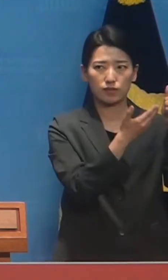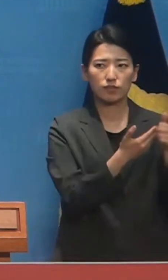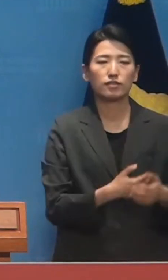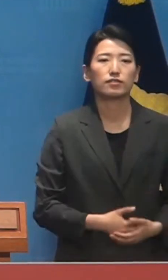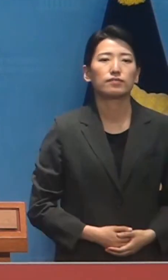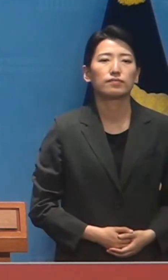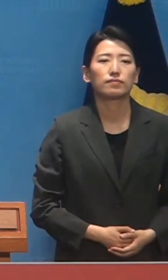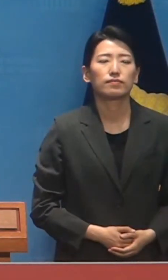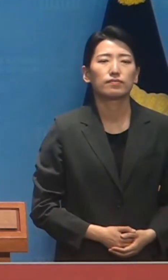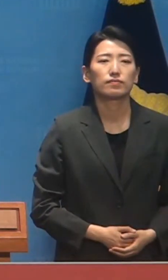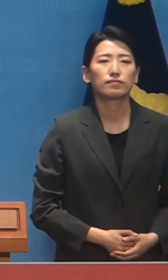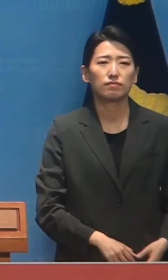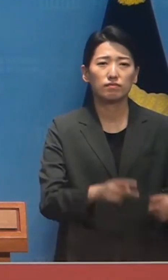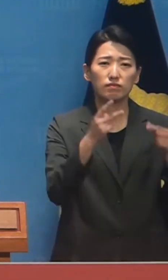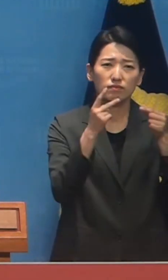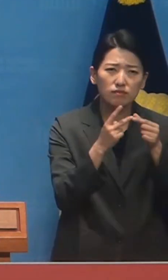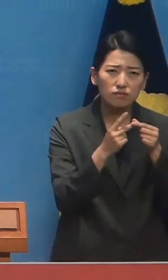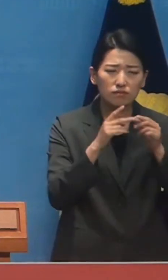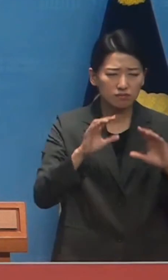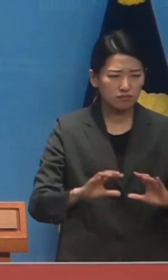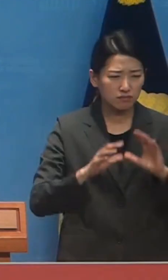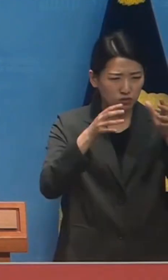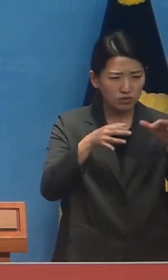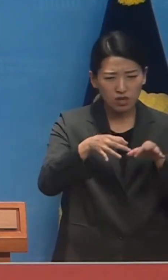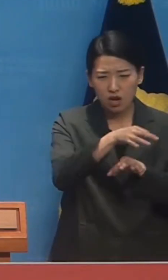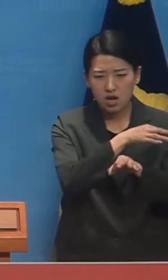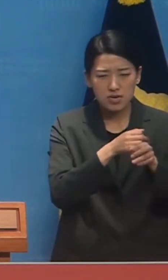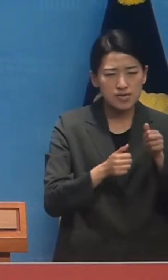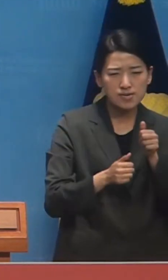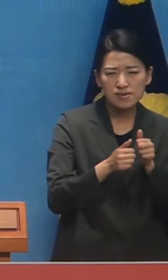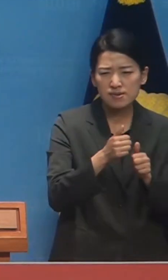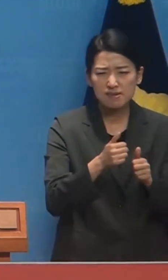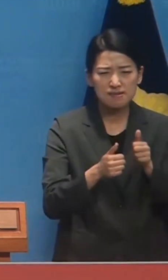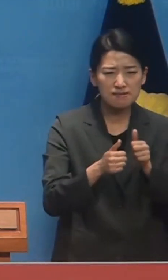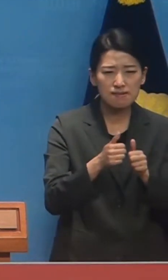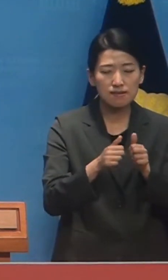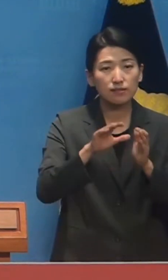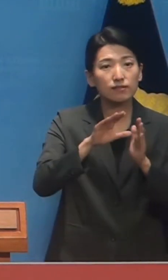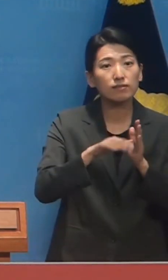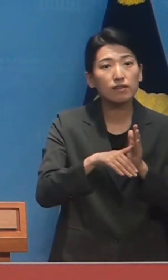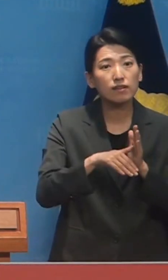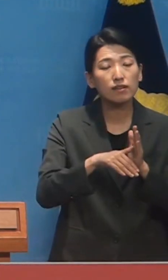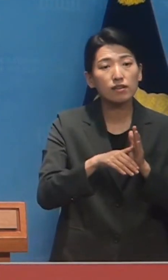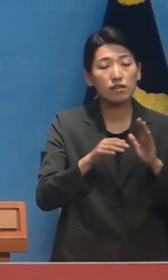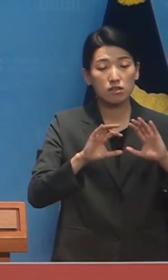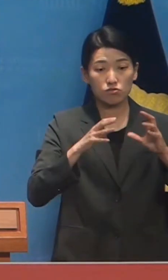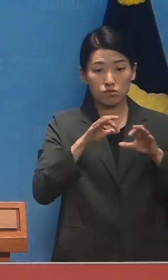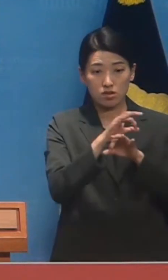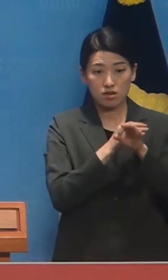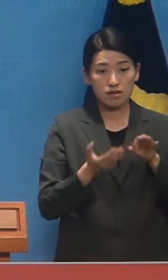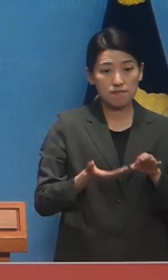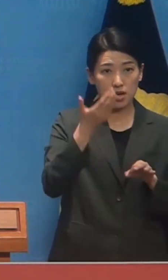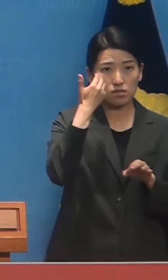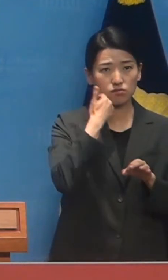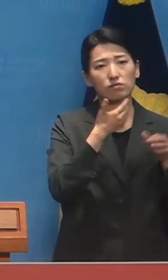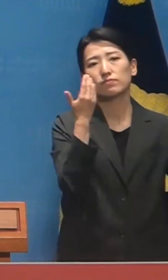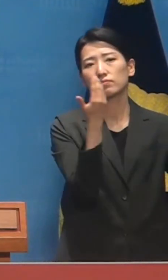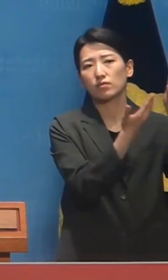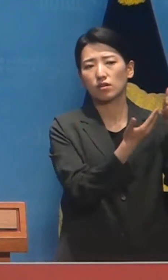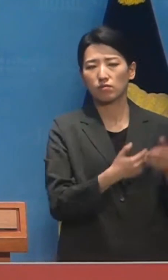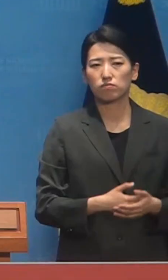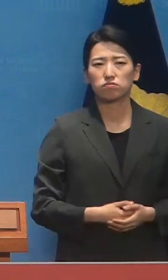번째로는 치열한 국제 경쟁 가운데 국가 경제를 이끌 수 있는 지도자입니다. 국회의